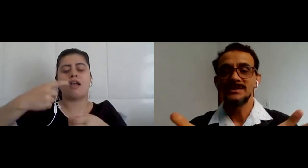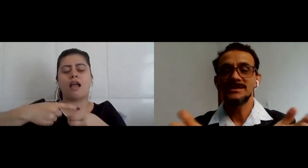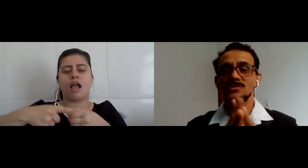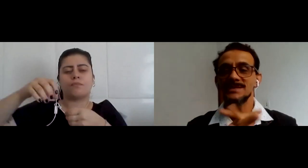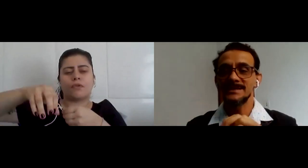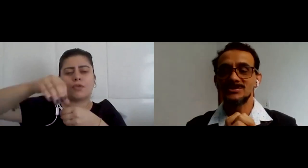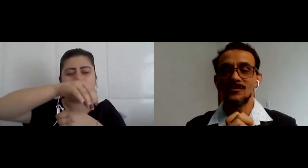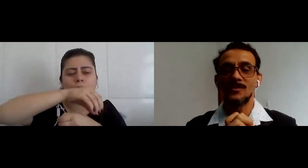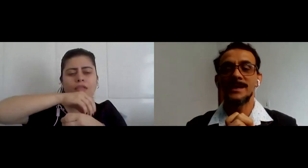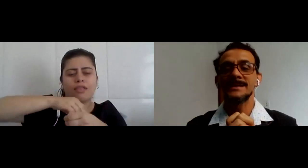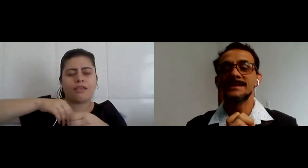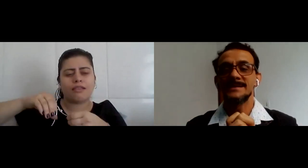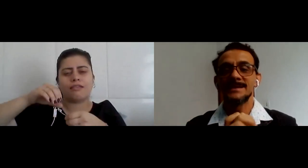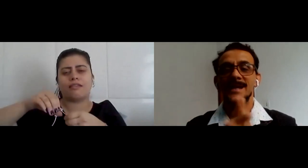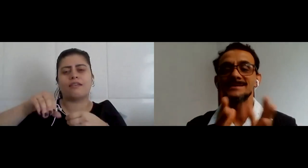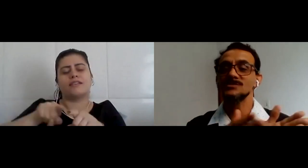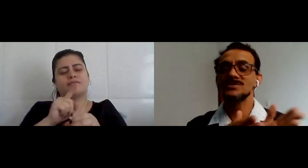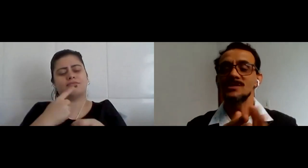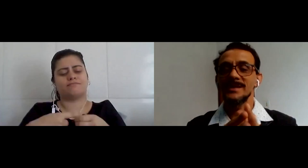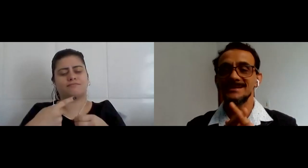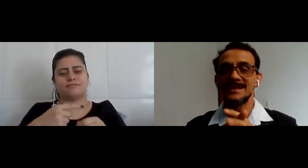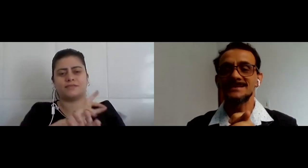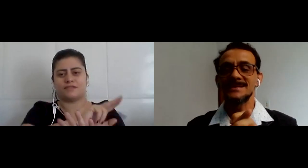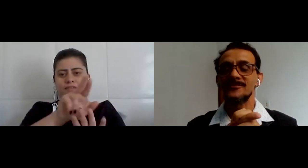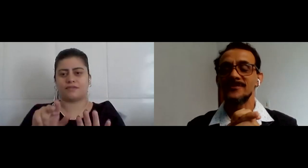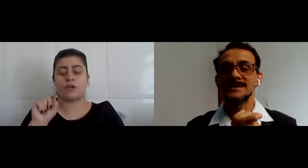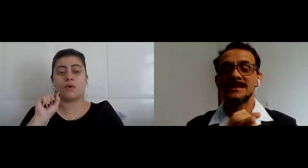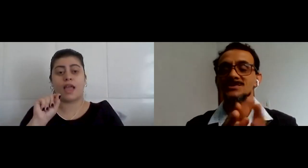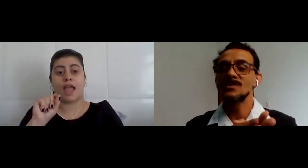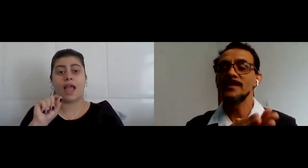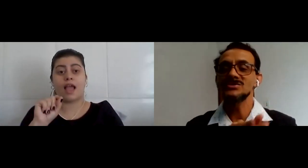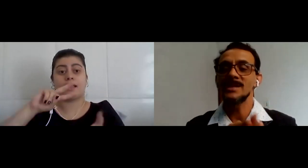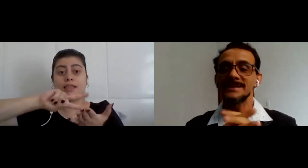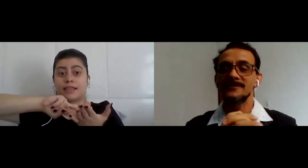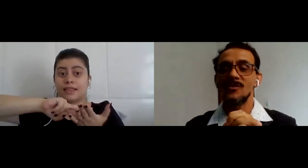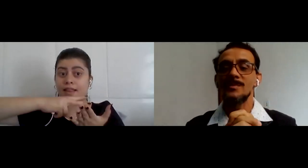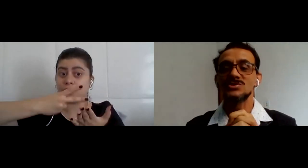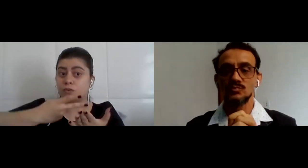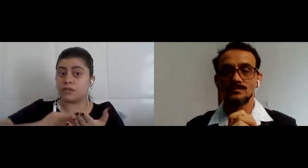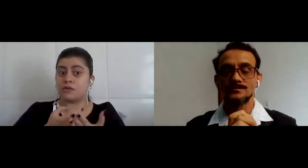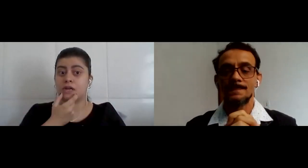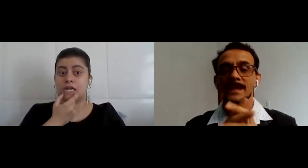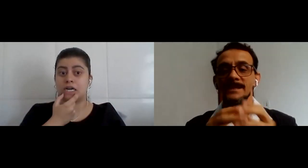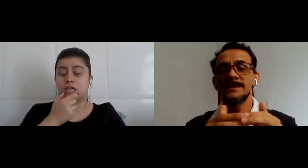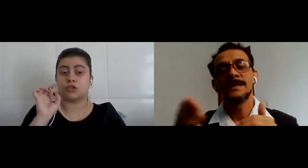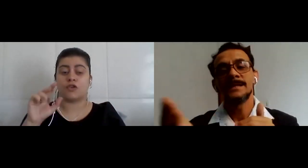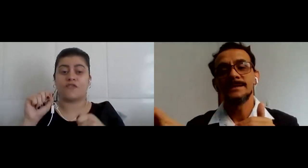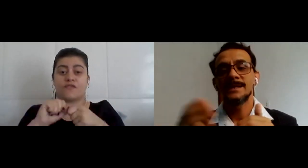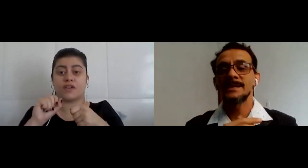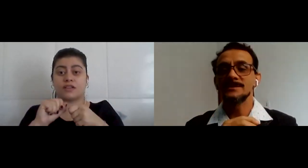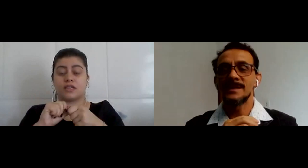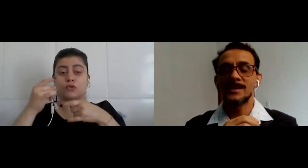De início, gostaria de informar que a tradução em inglês será feita somente na plataforma Zoom.